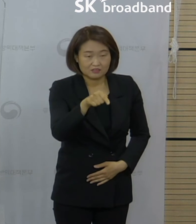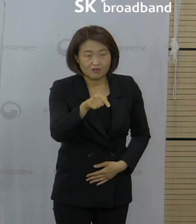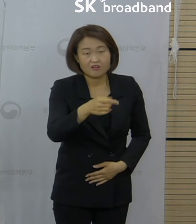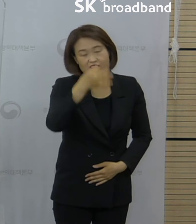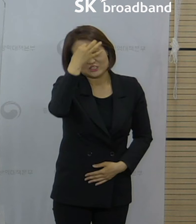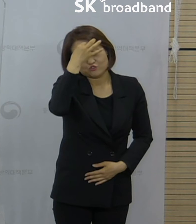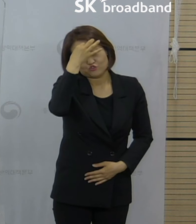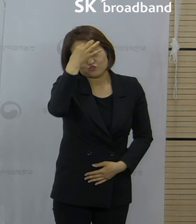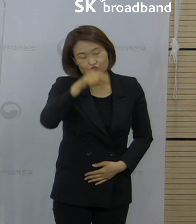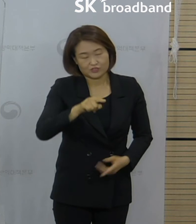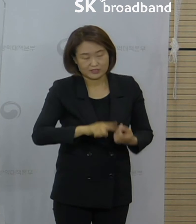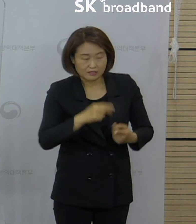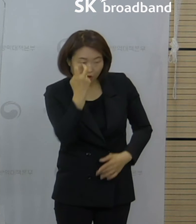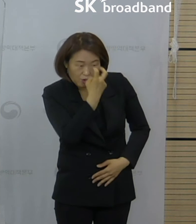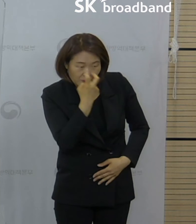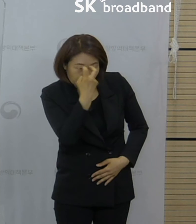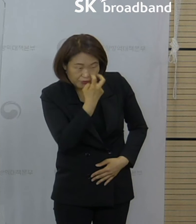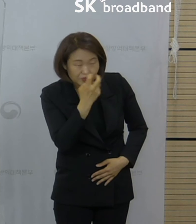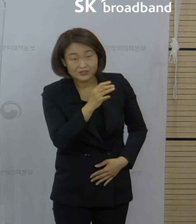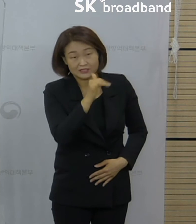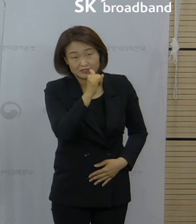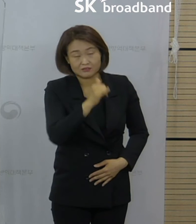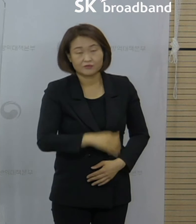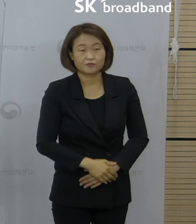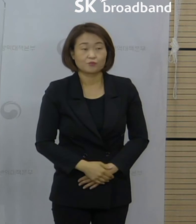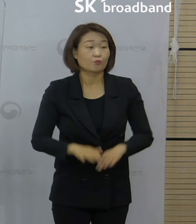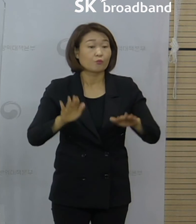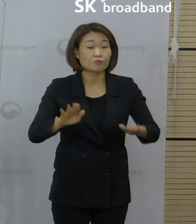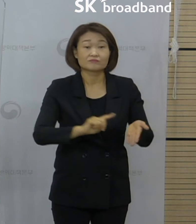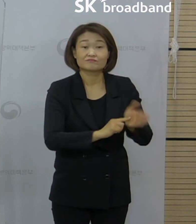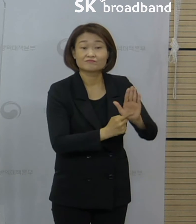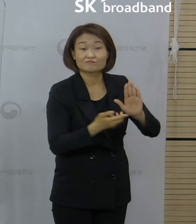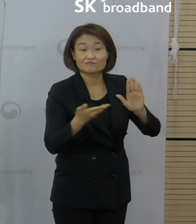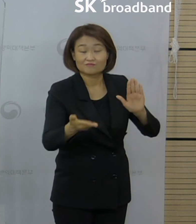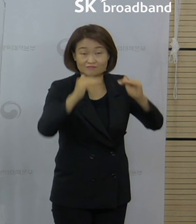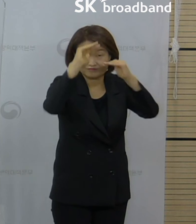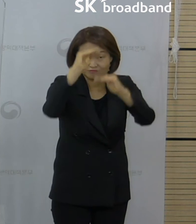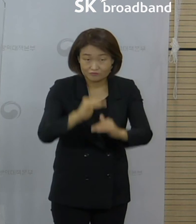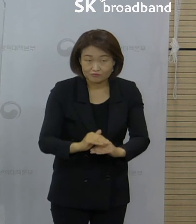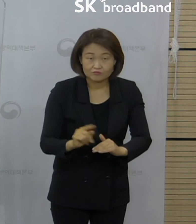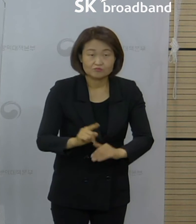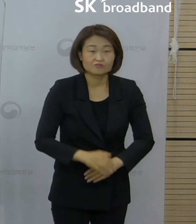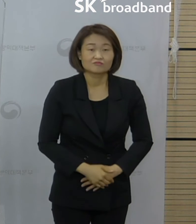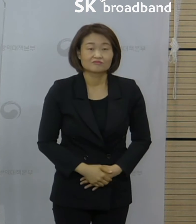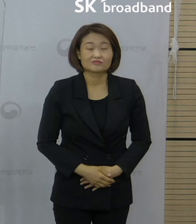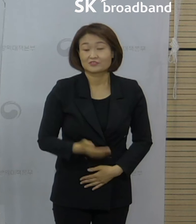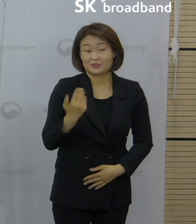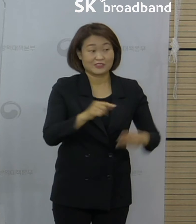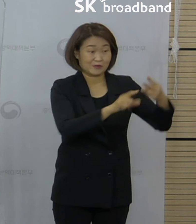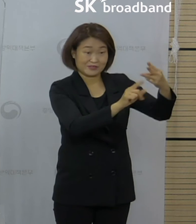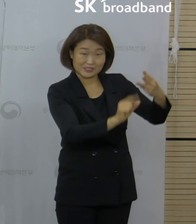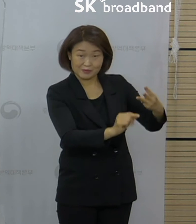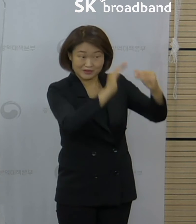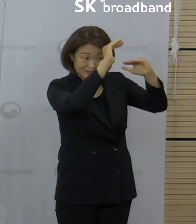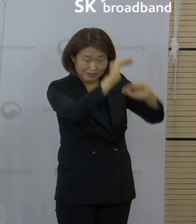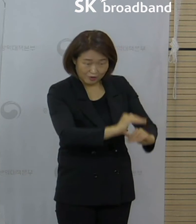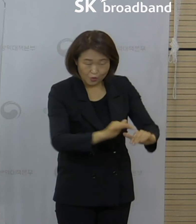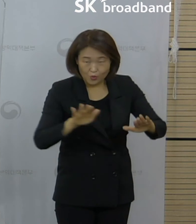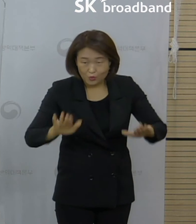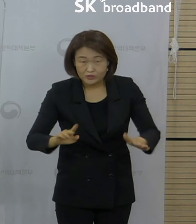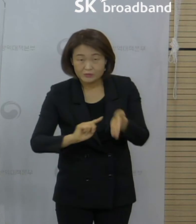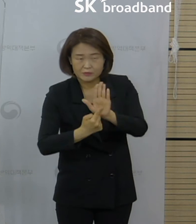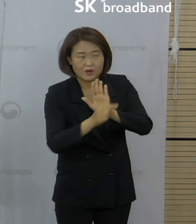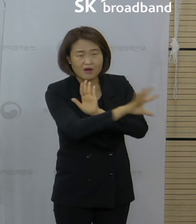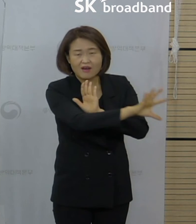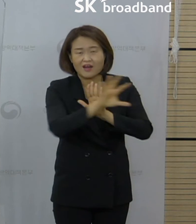진행 중이었으며 오늘 사실 발표된 내용도 2월 3월에 검토됐던 내용과 동일한 내용이라고 판단해